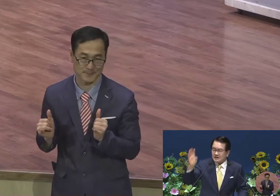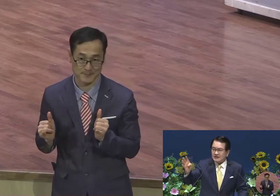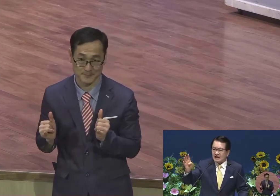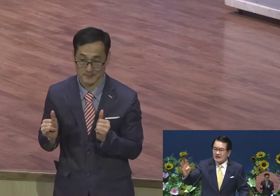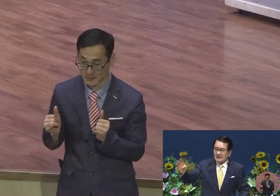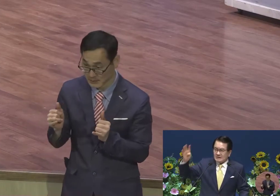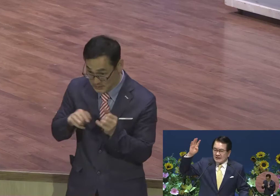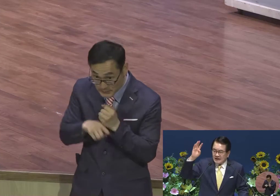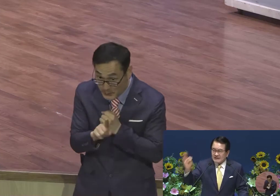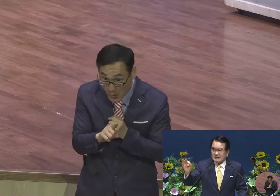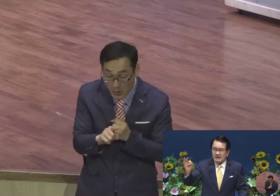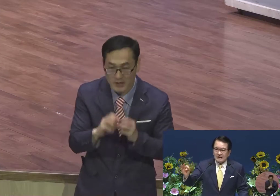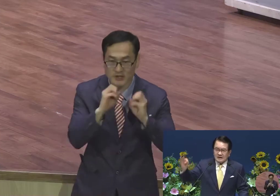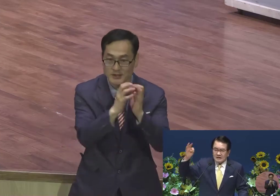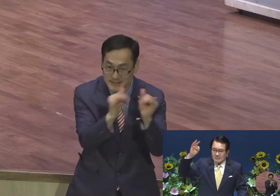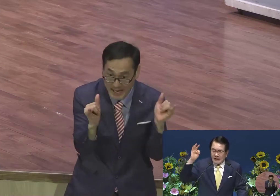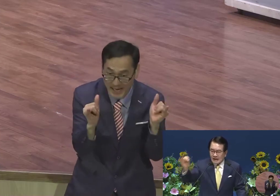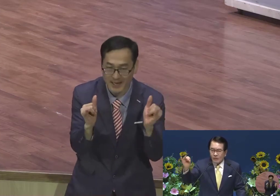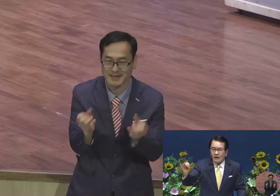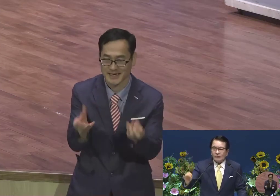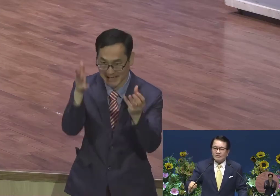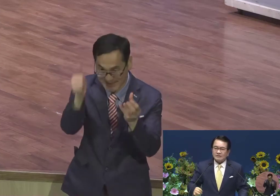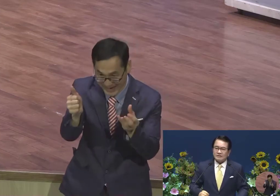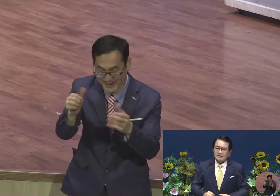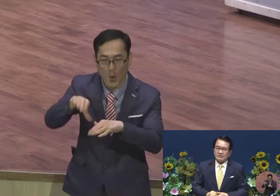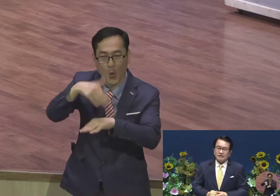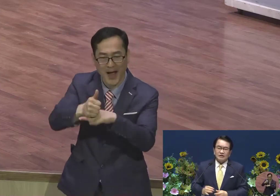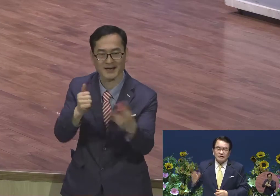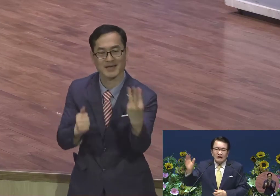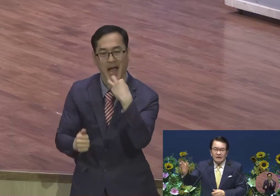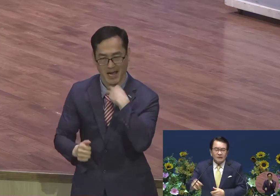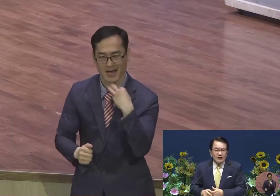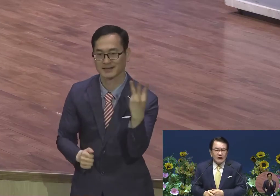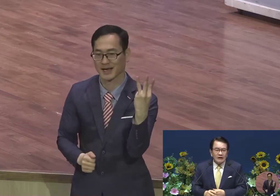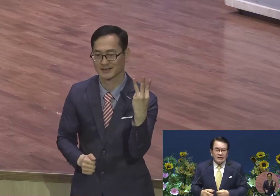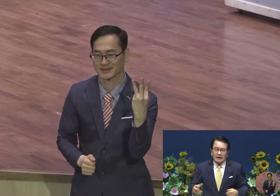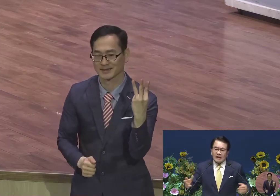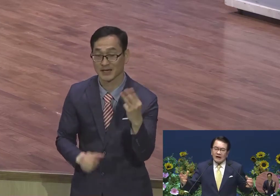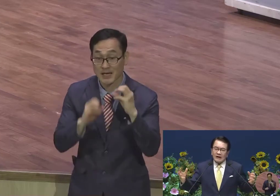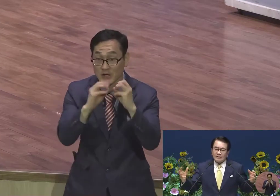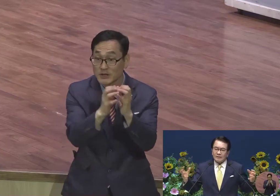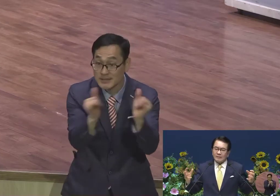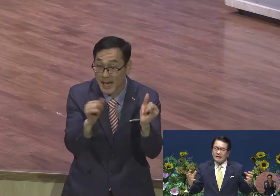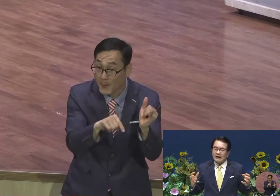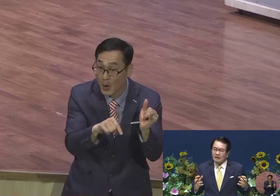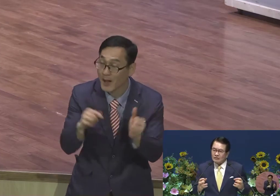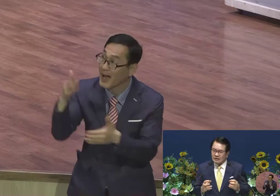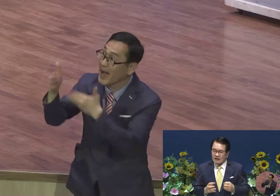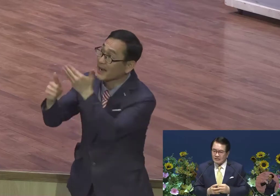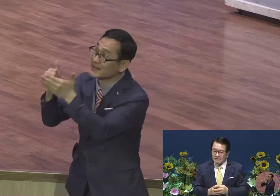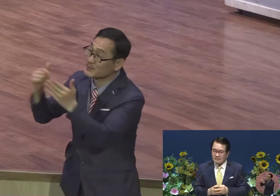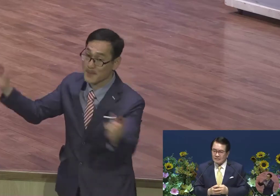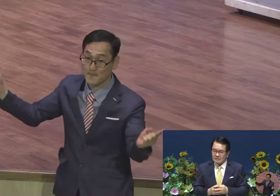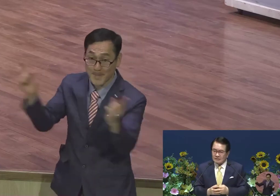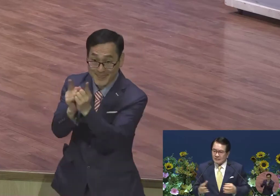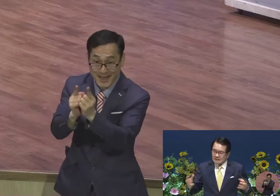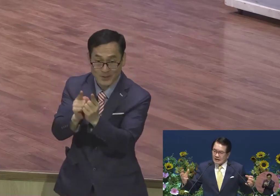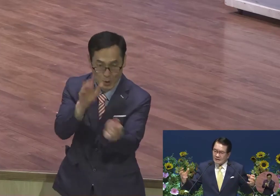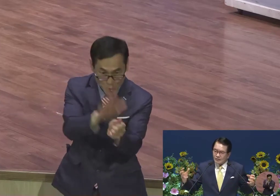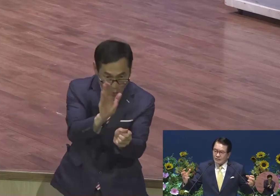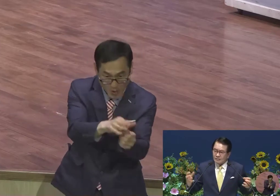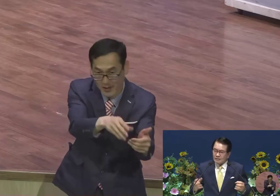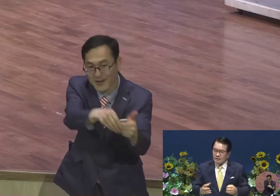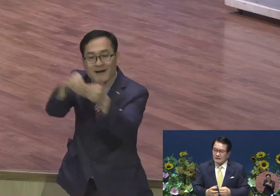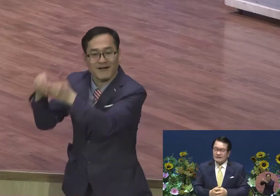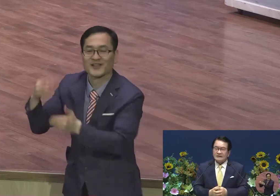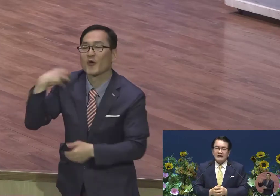대선지자 대제사장 만앙의 왕으로 오셨어요 그 선지자가 뭐냐 하나님을 만나게 된 역할이에요 만